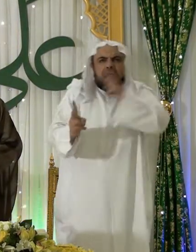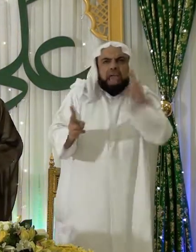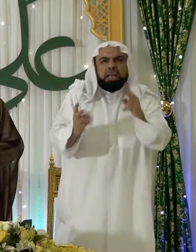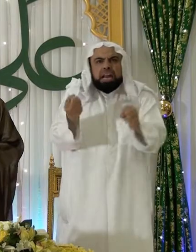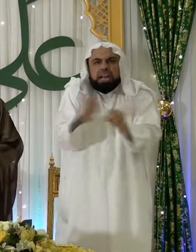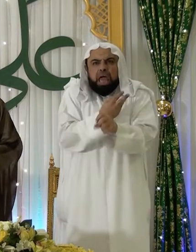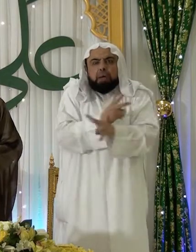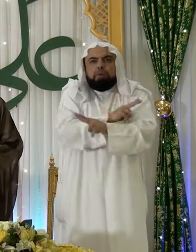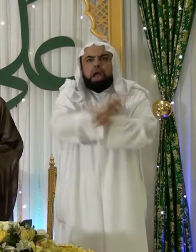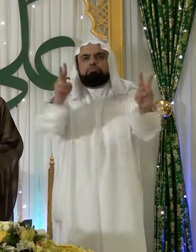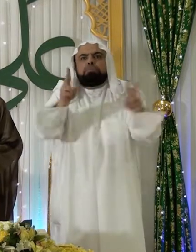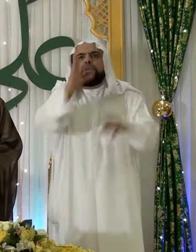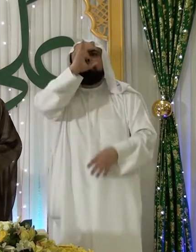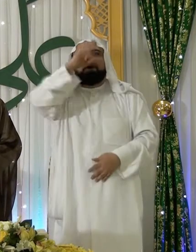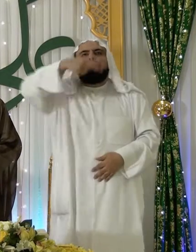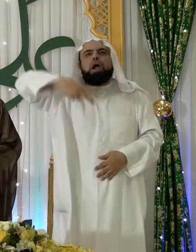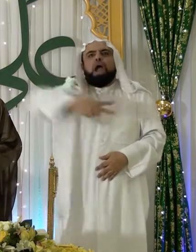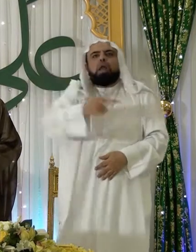هذا الإمام